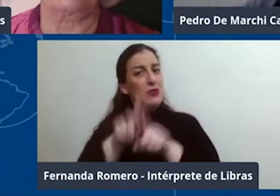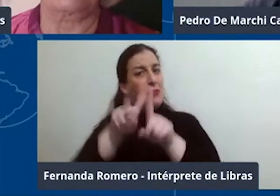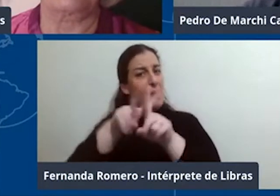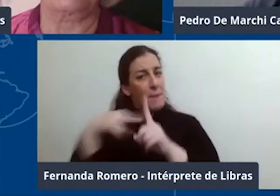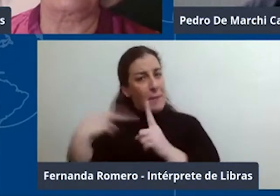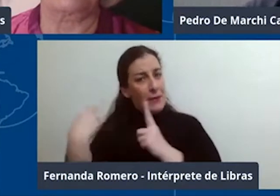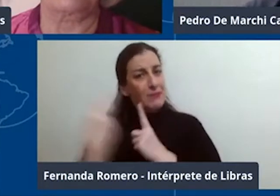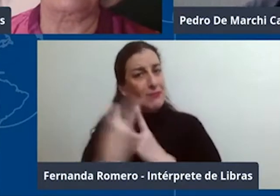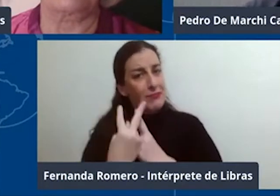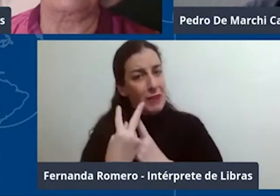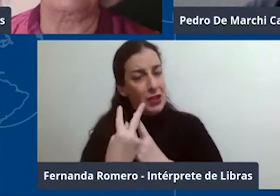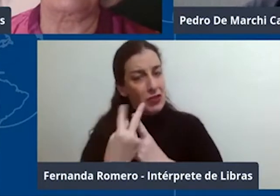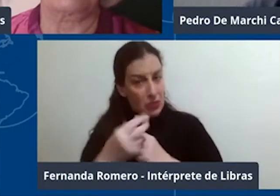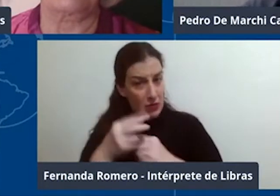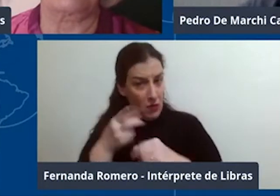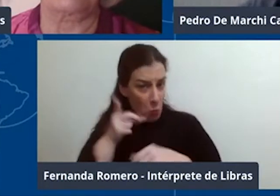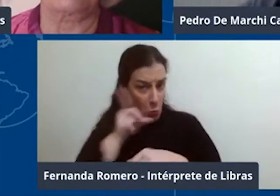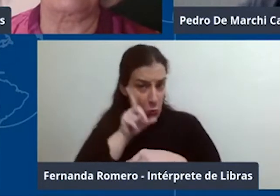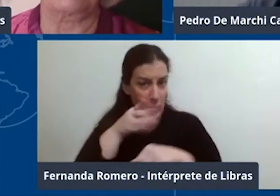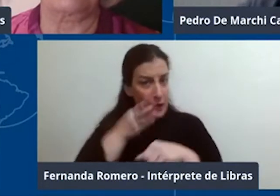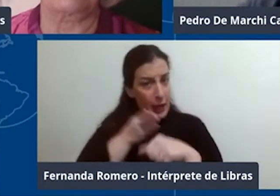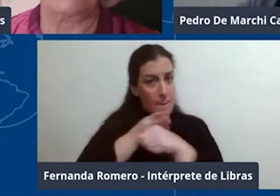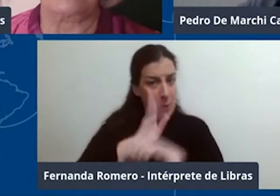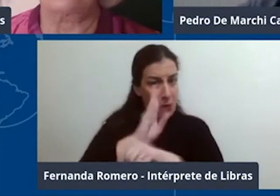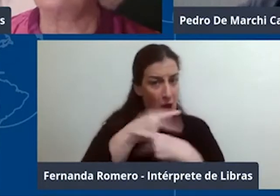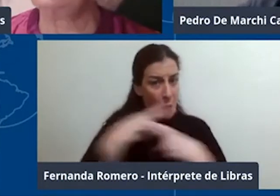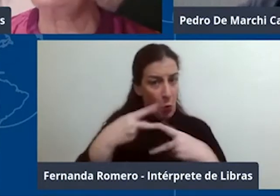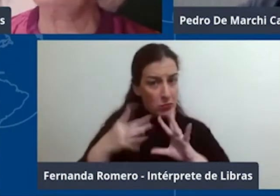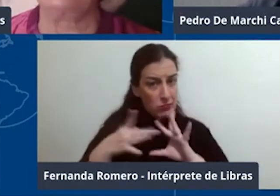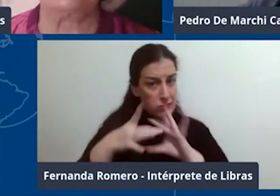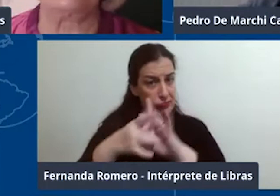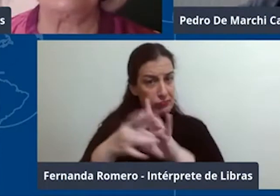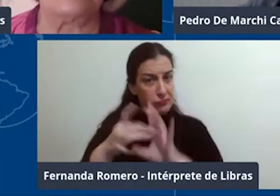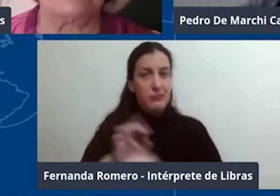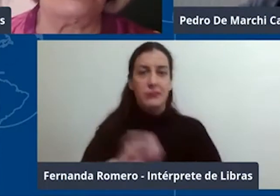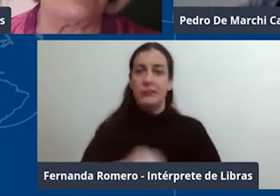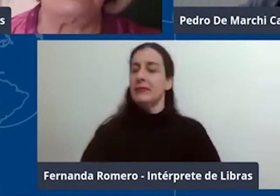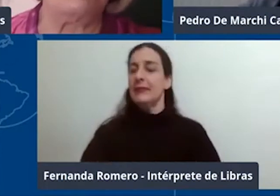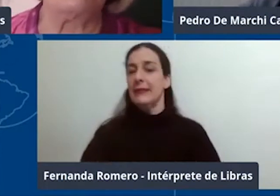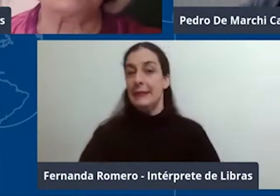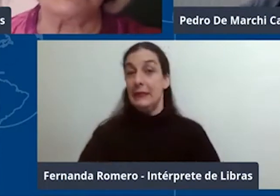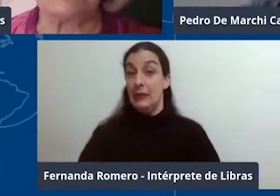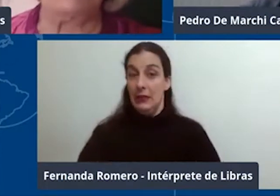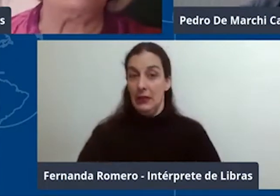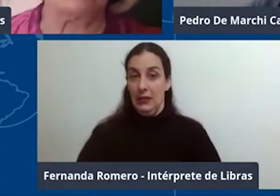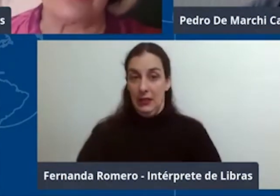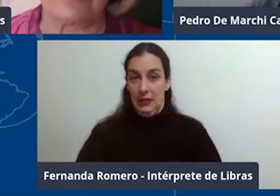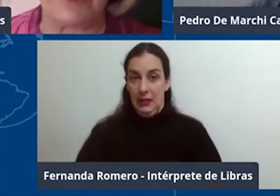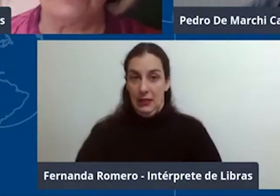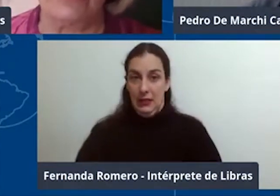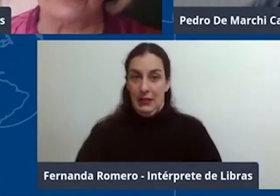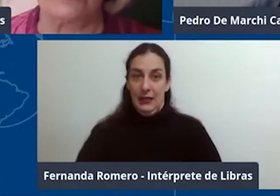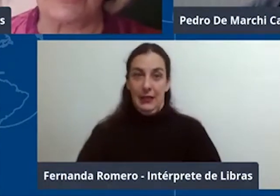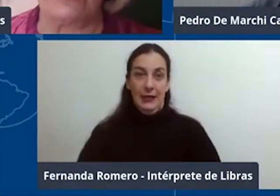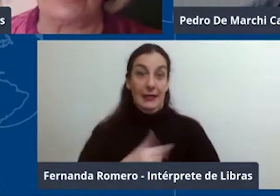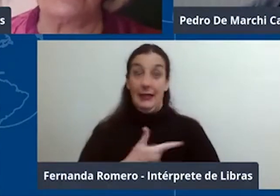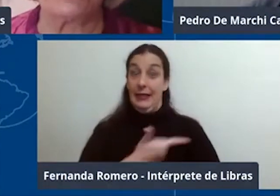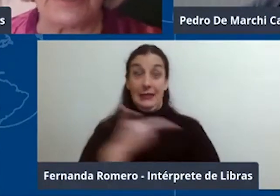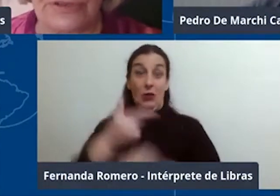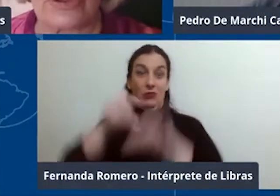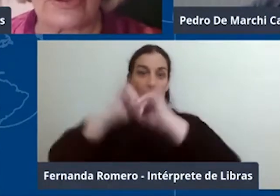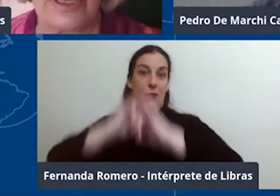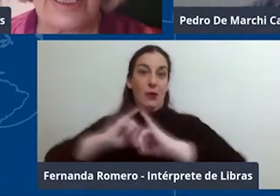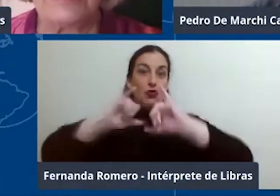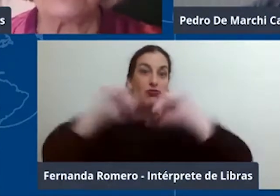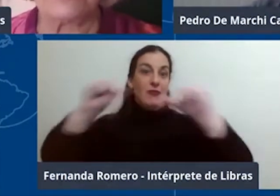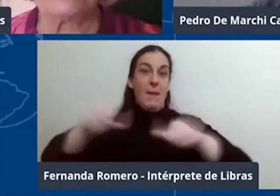possamos aprovar algo nesse sentido? Olha, nenhuma notícia é melhor para o mundo dos negócios do